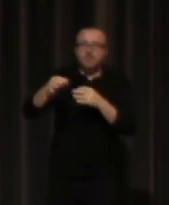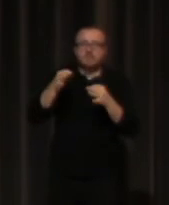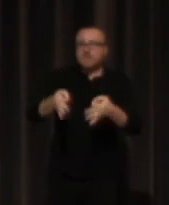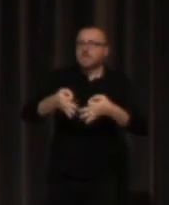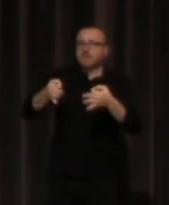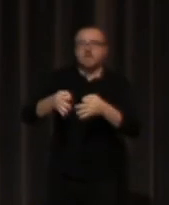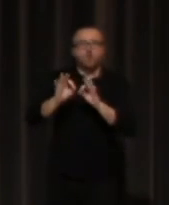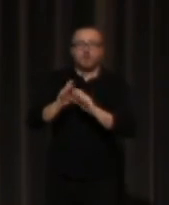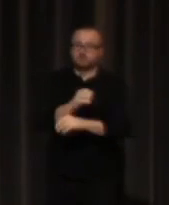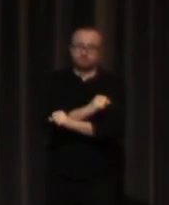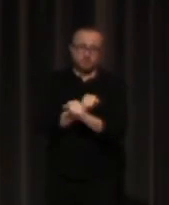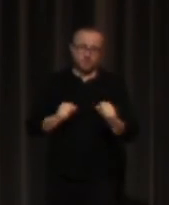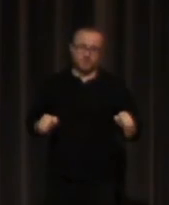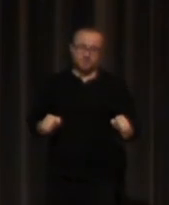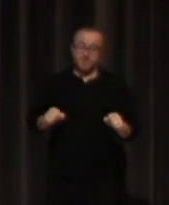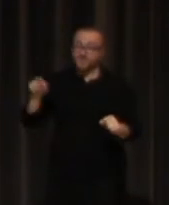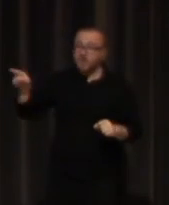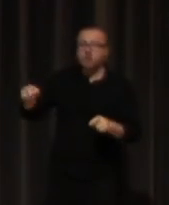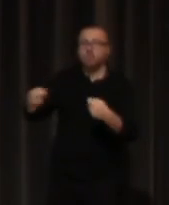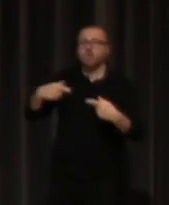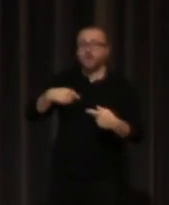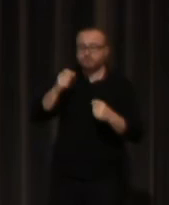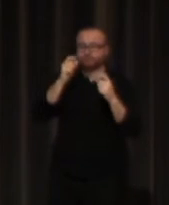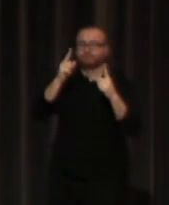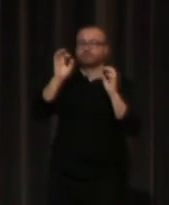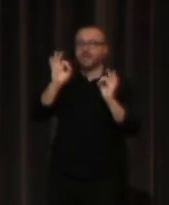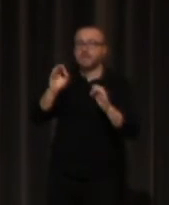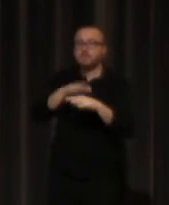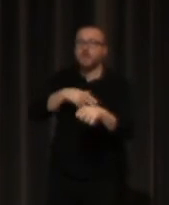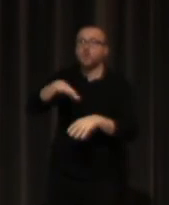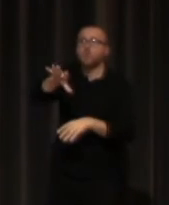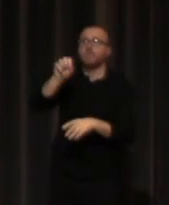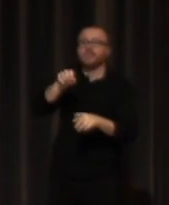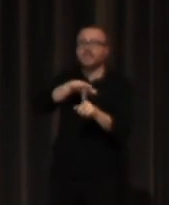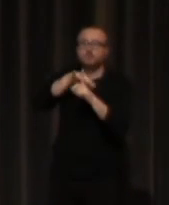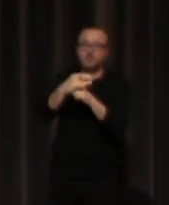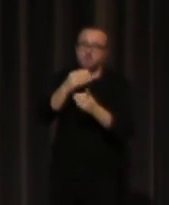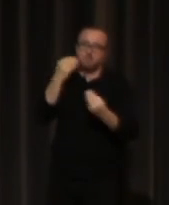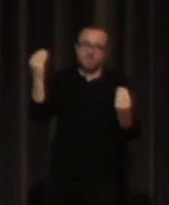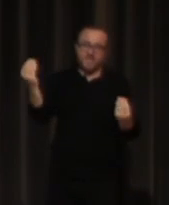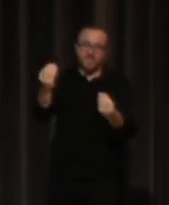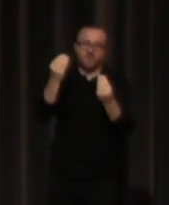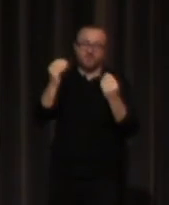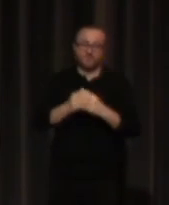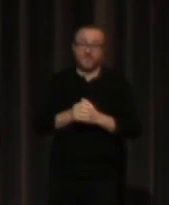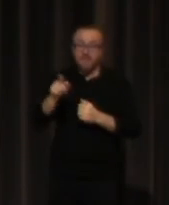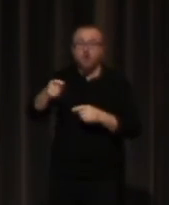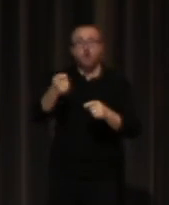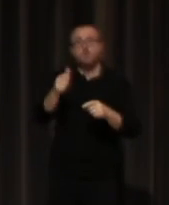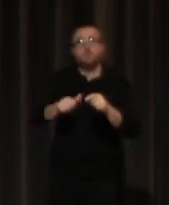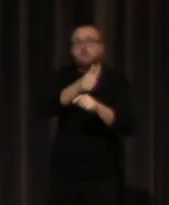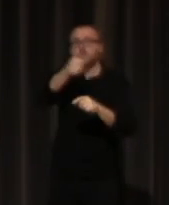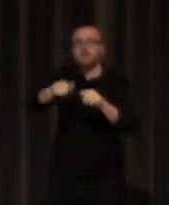fer més aguda la nostra consciència, per comprendre més, per comprendre-ho millor. Aquest és el primer pas, no hi ha